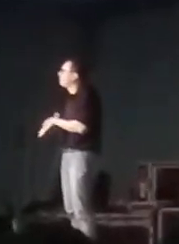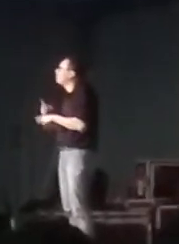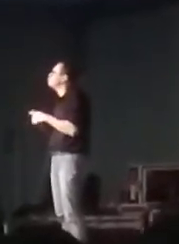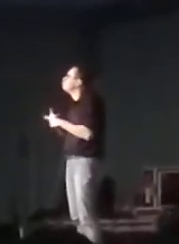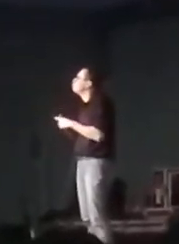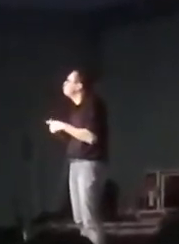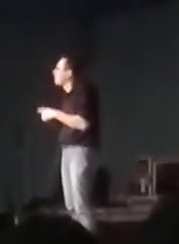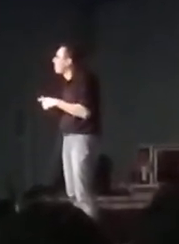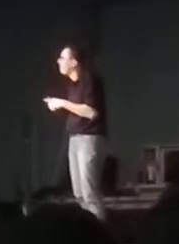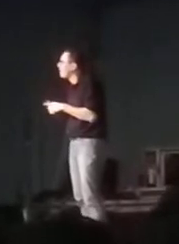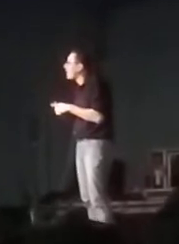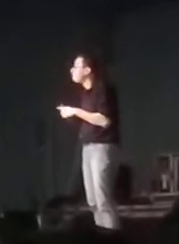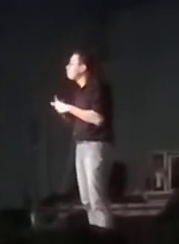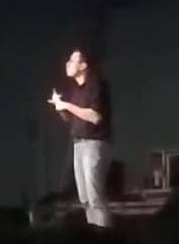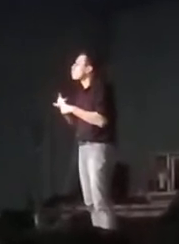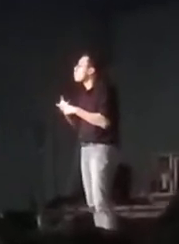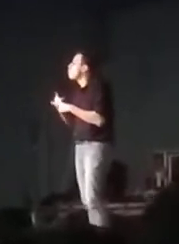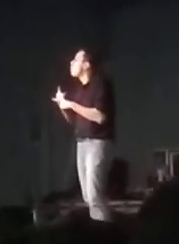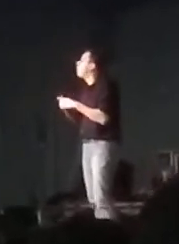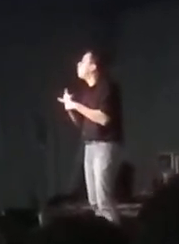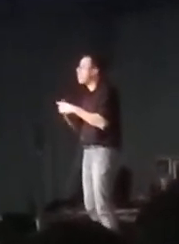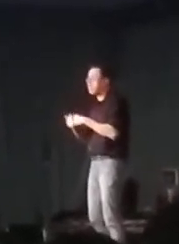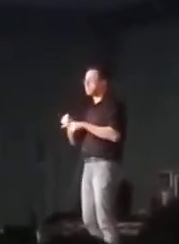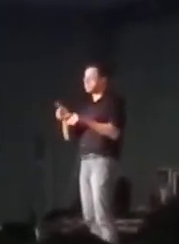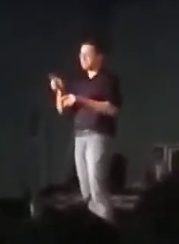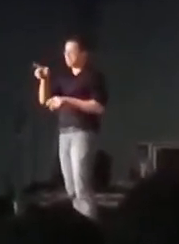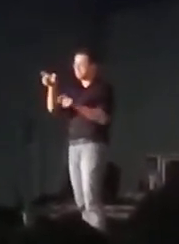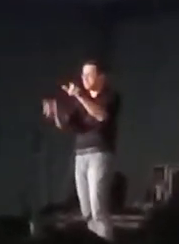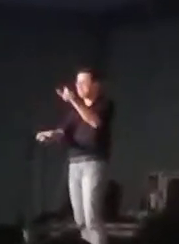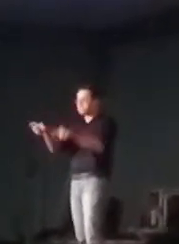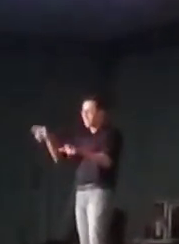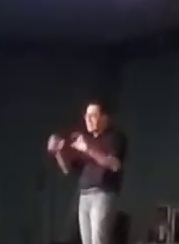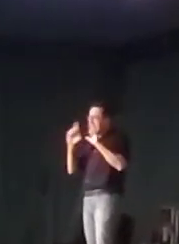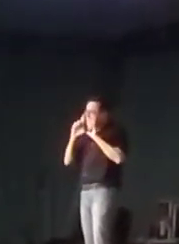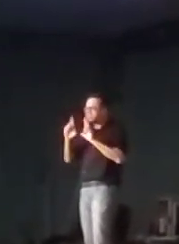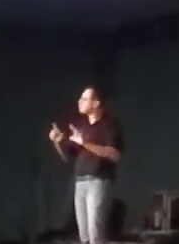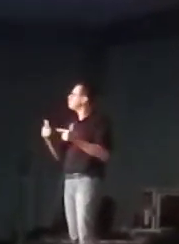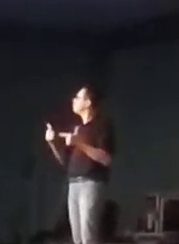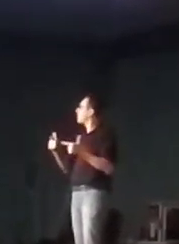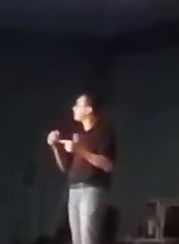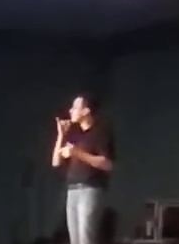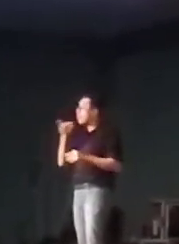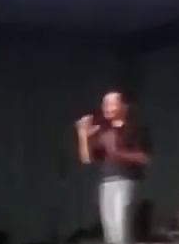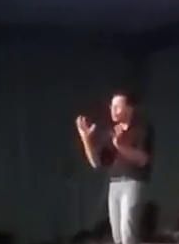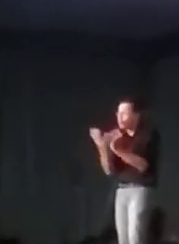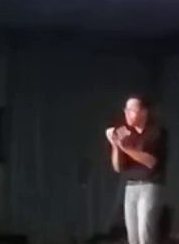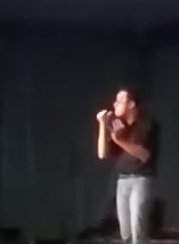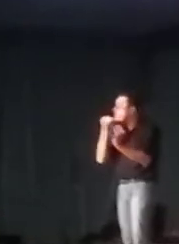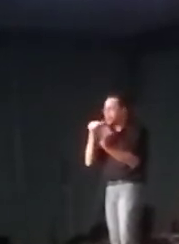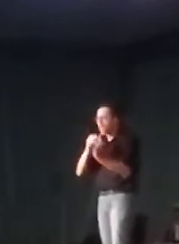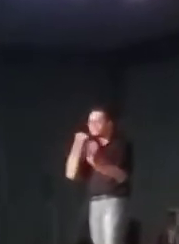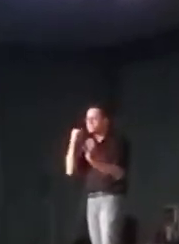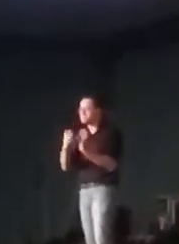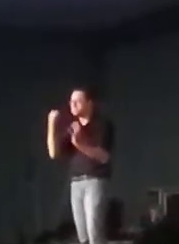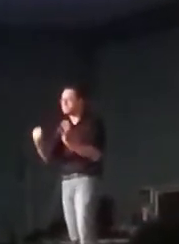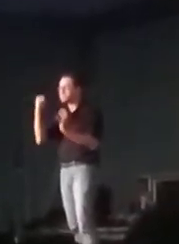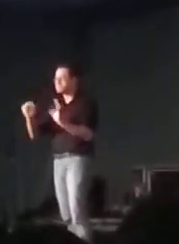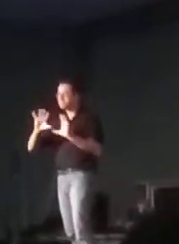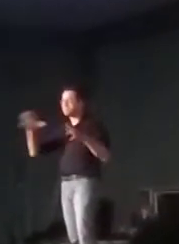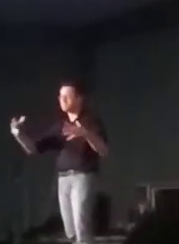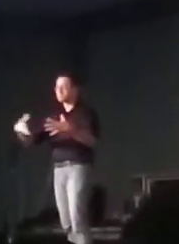porque ele não personaliza ninguém. Para ele, toda, por exemplo, se ele mata mulheres, toda mulher é um símbolo. Todas